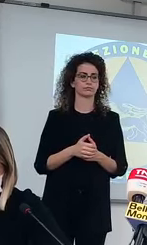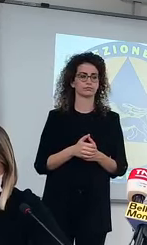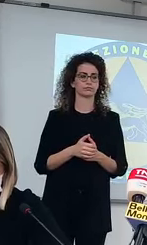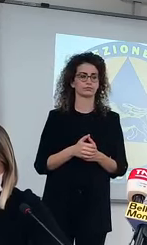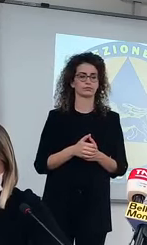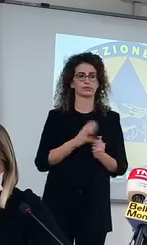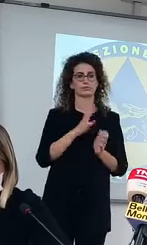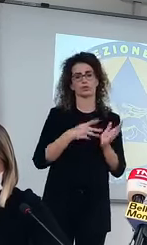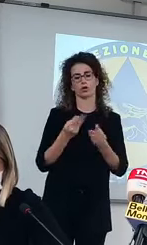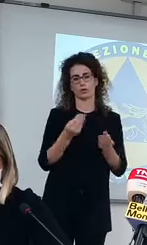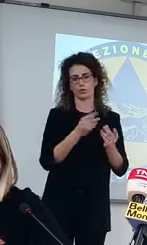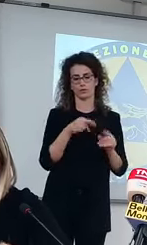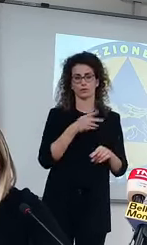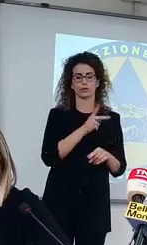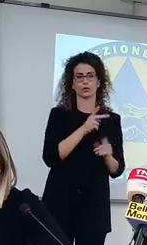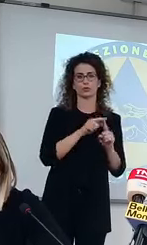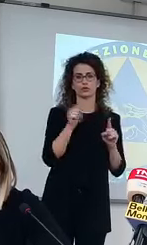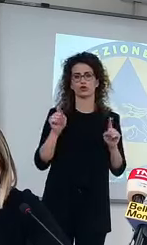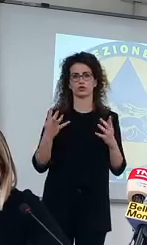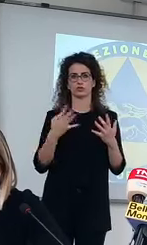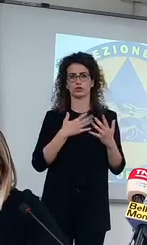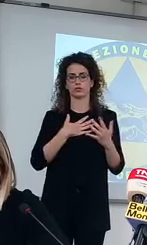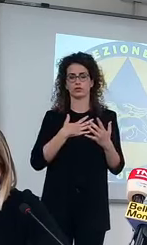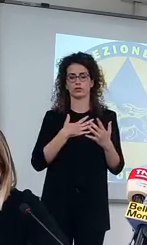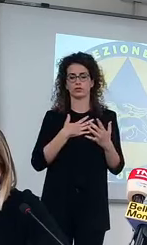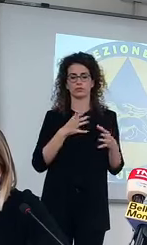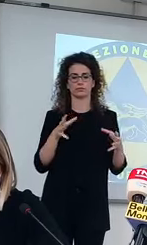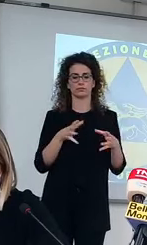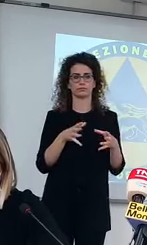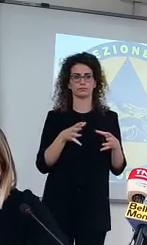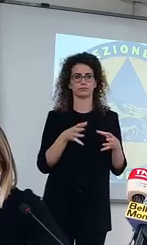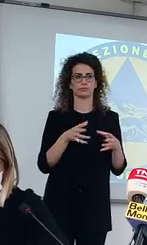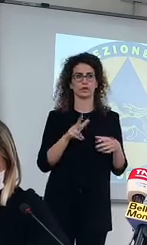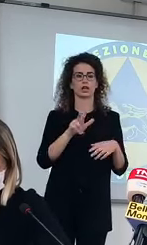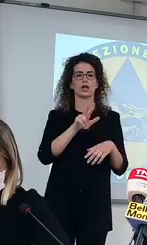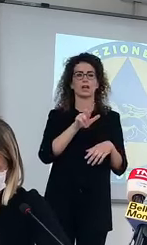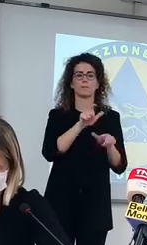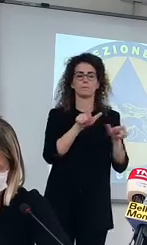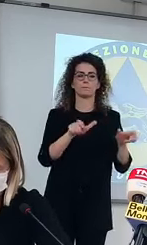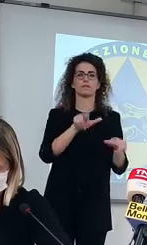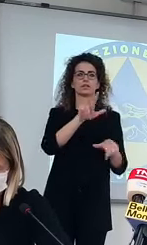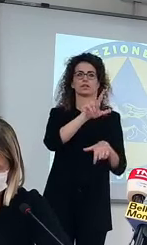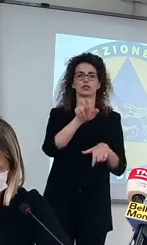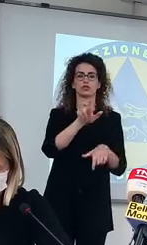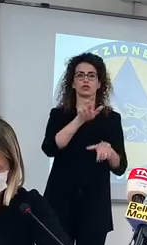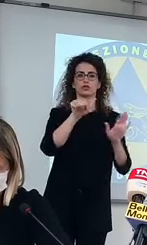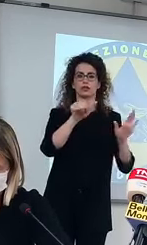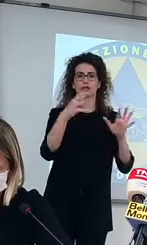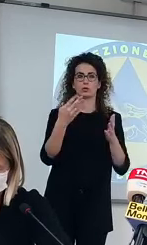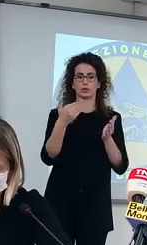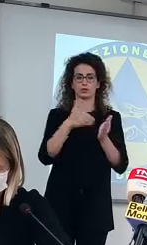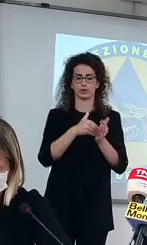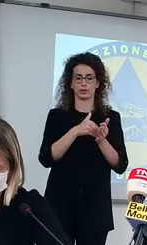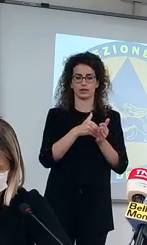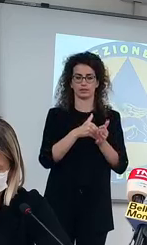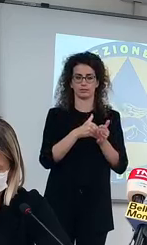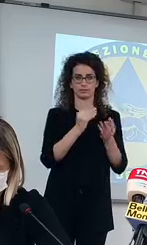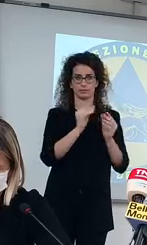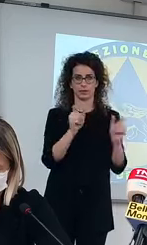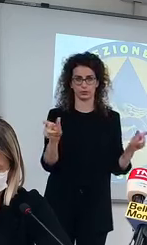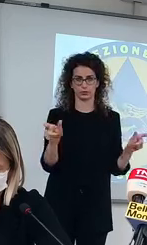vediamo la tabella dopo, dai 12 ai 19 la popolazione target 300. Over 12 è 374.000,